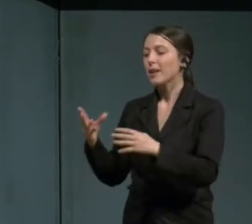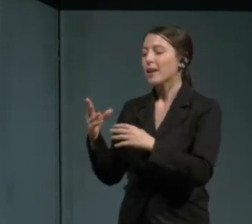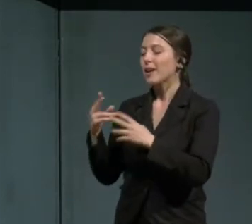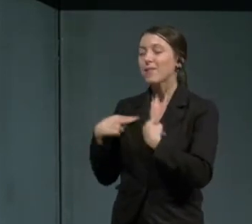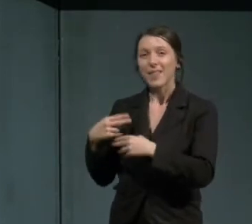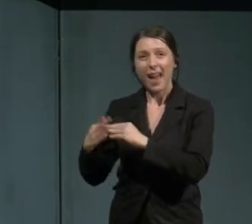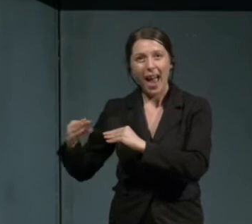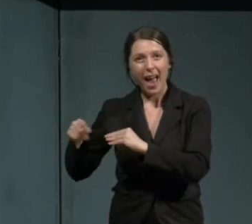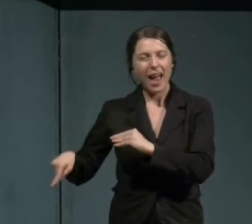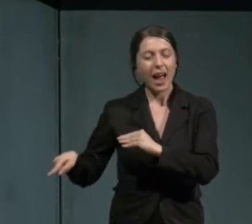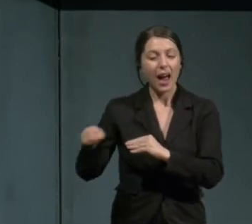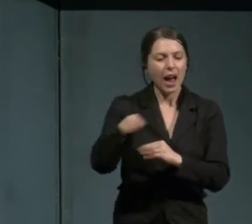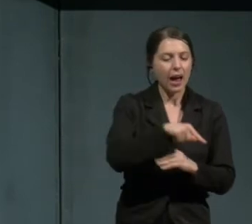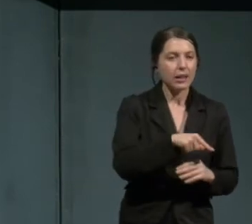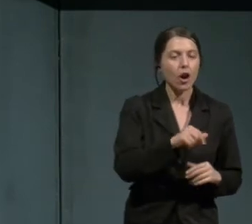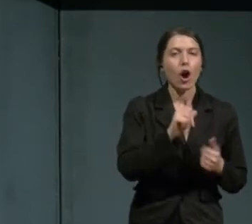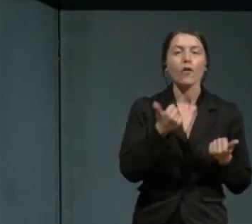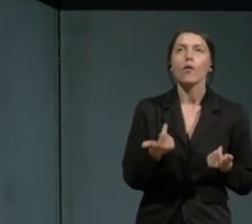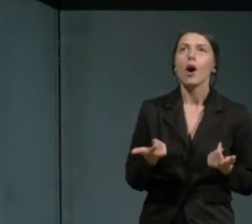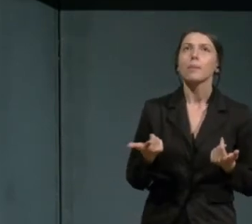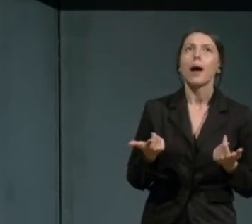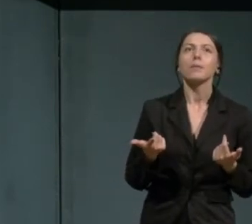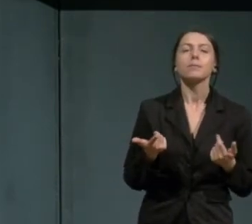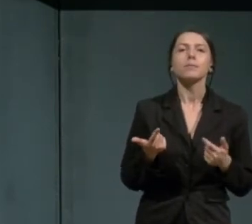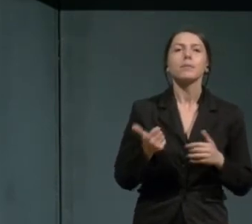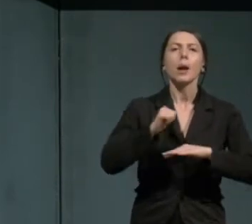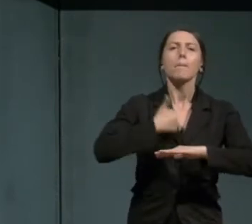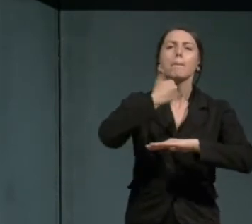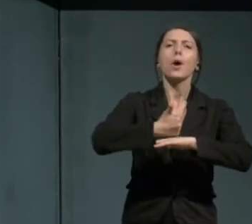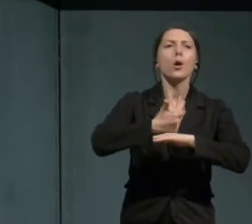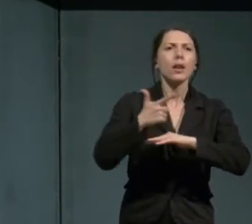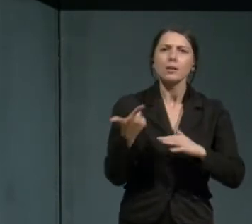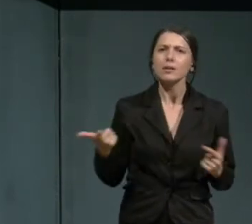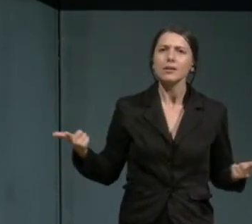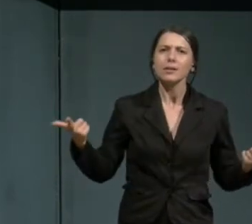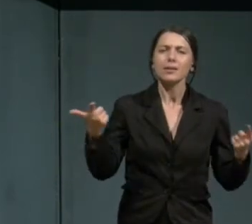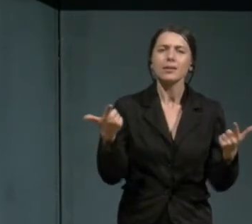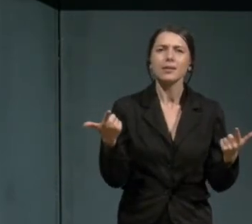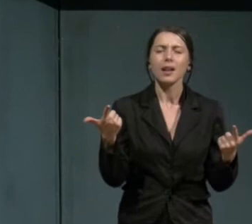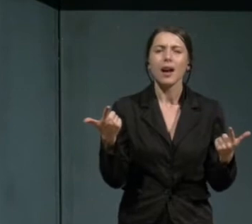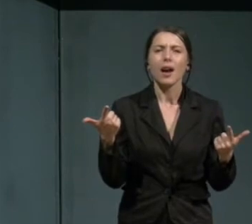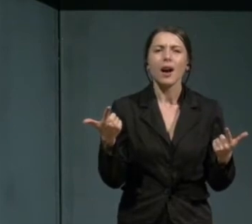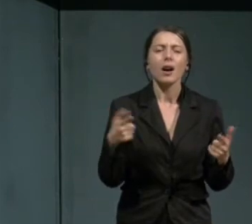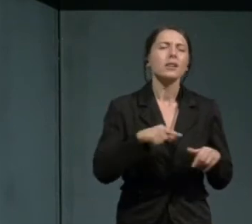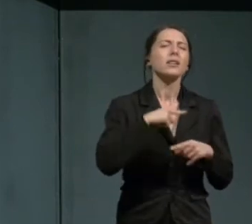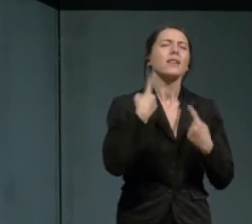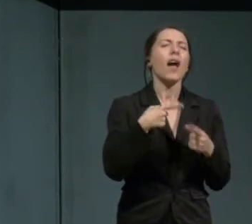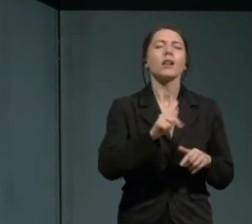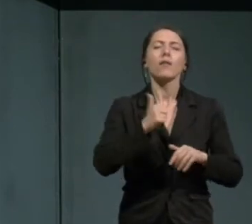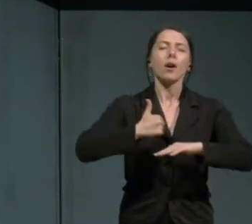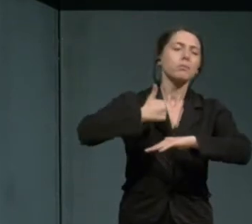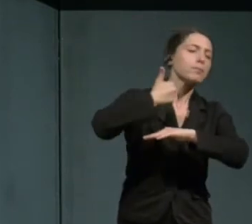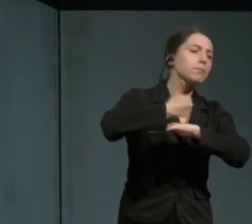non c'è un principale un personaggio principale che assume potere sugli altri